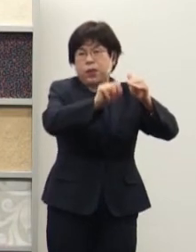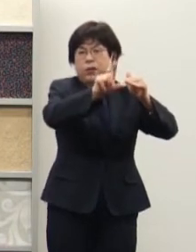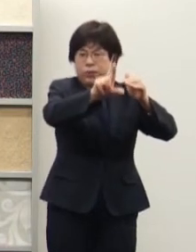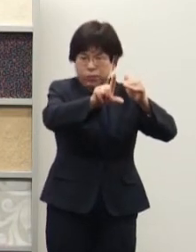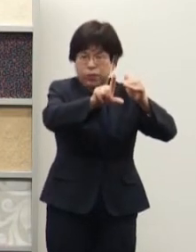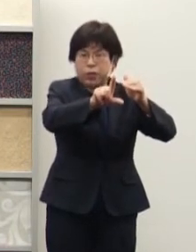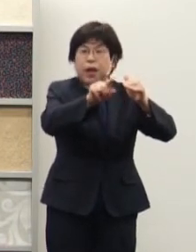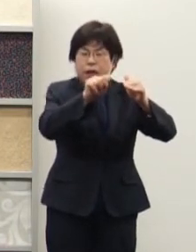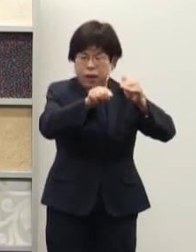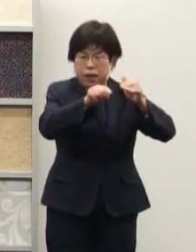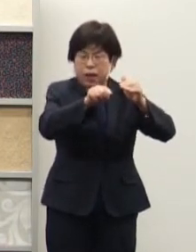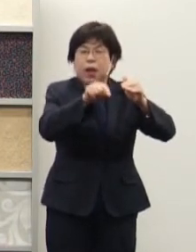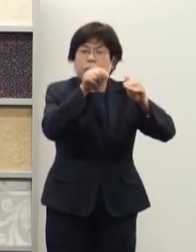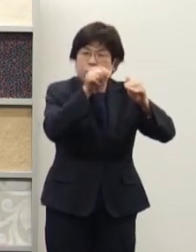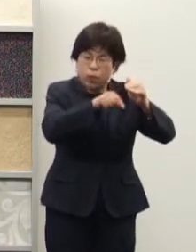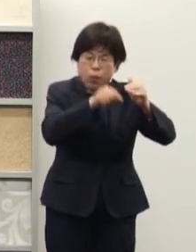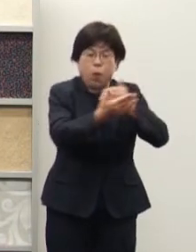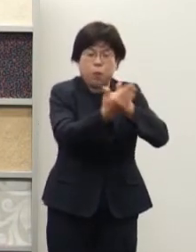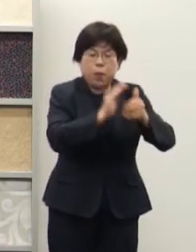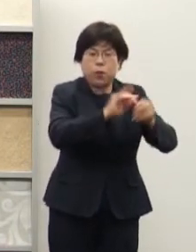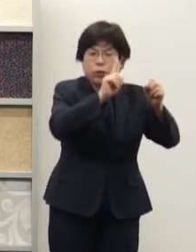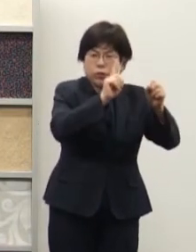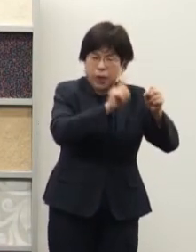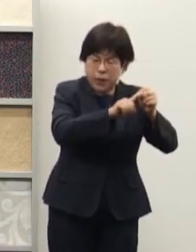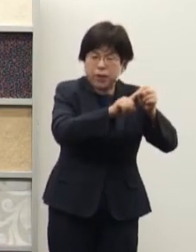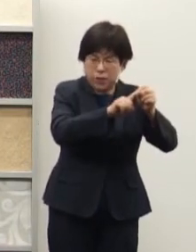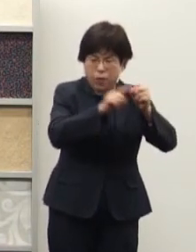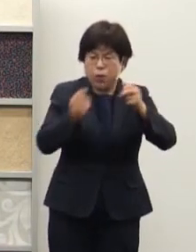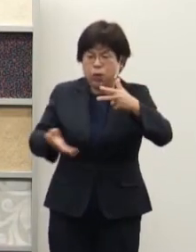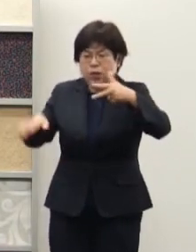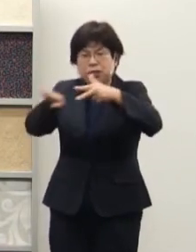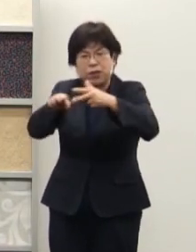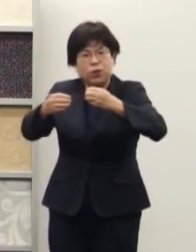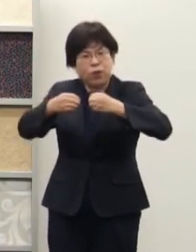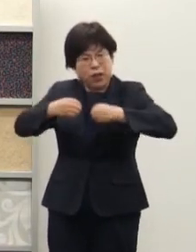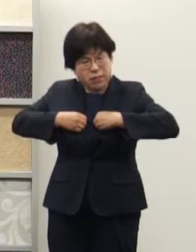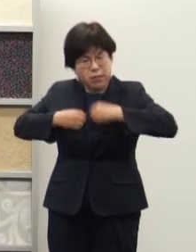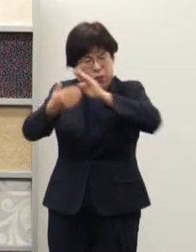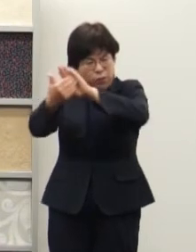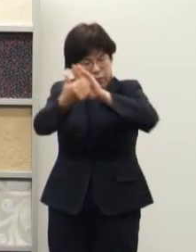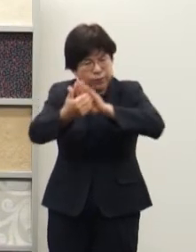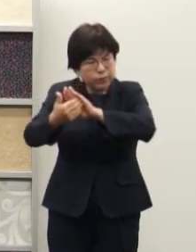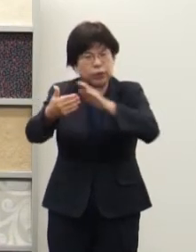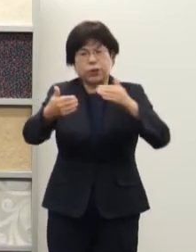に、防いでいかなければならない、防ぐために意を用いなければならないと考えております。